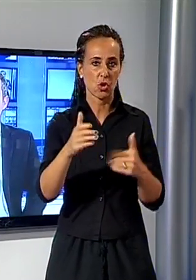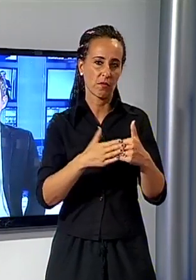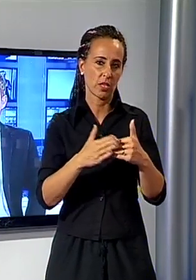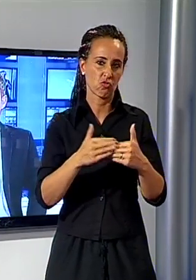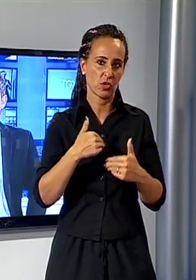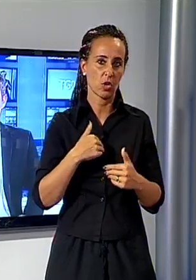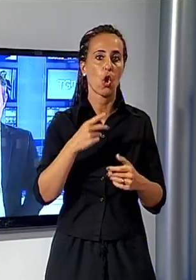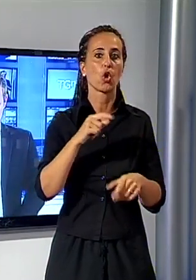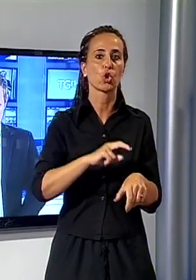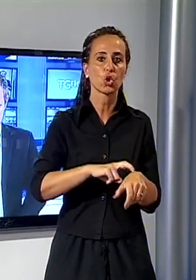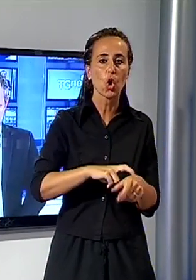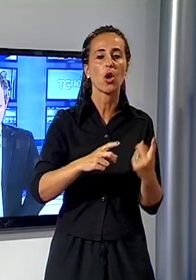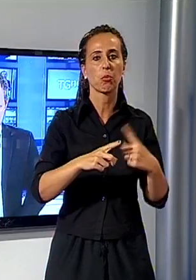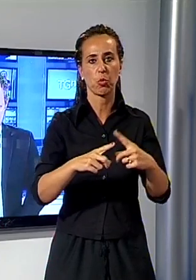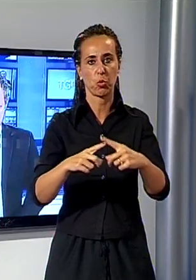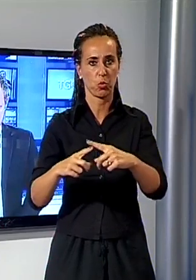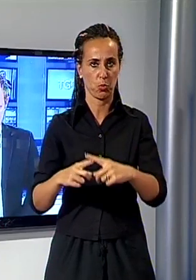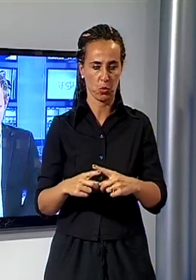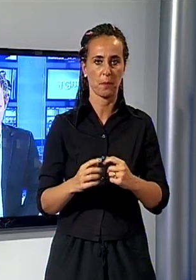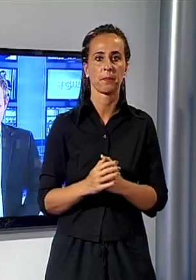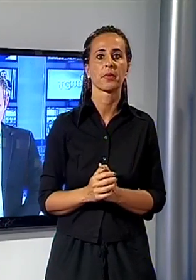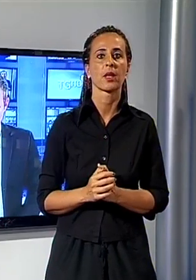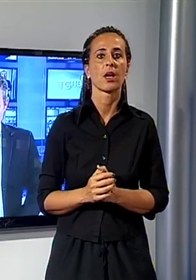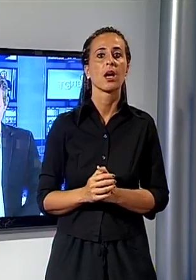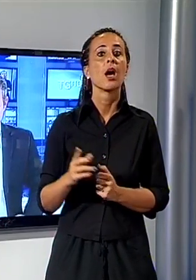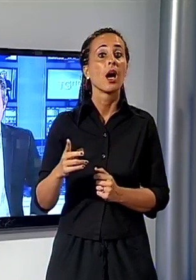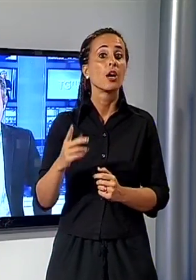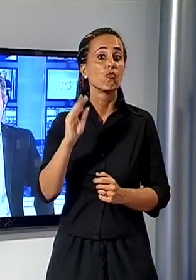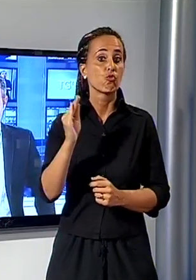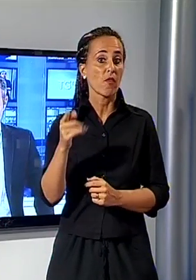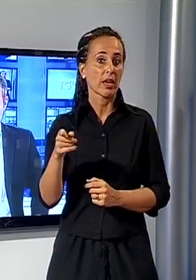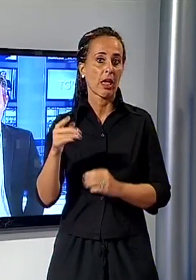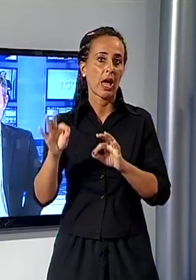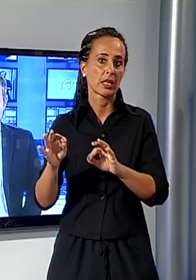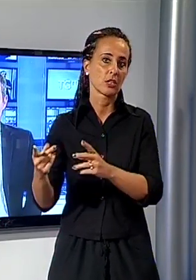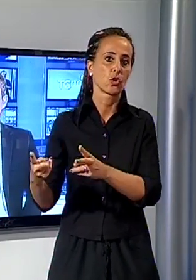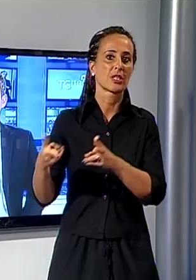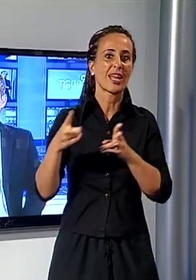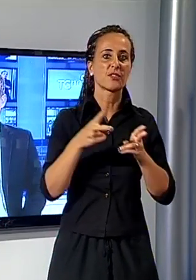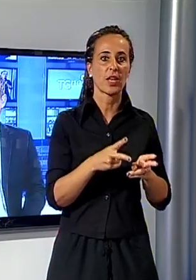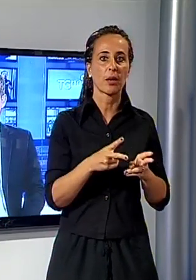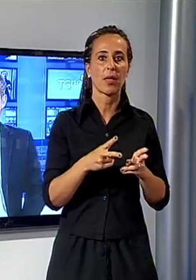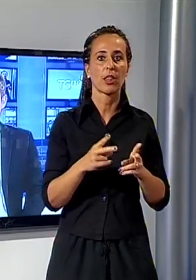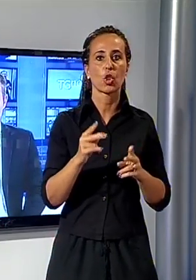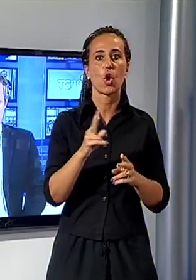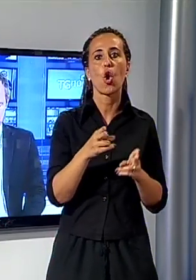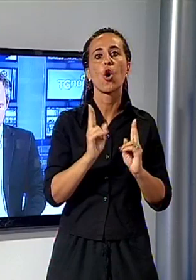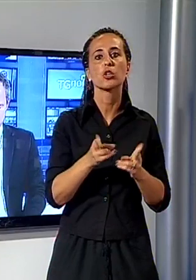torna quindi all'ospedale Versilia da dove si spera possa tornare definitivamente a casa il prima possibile.